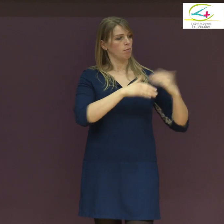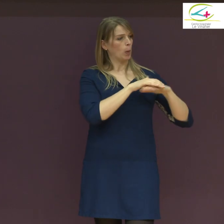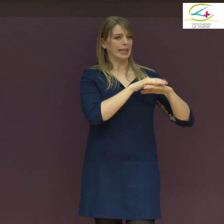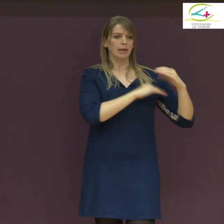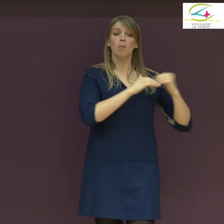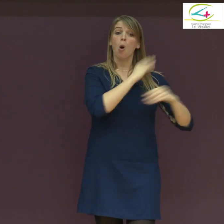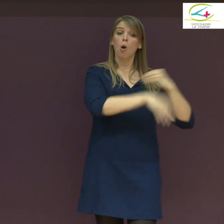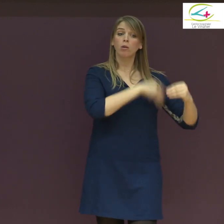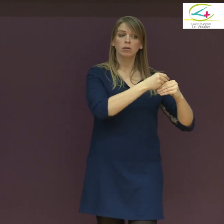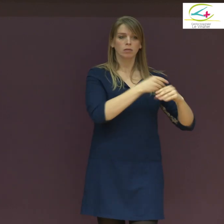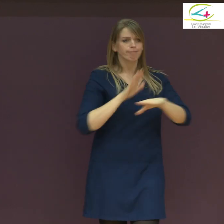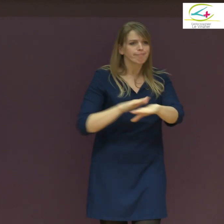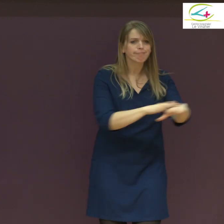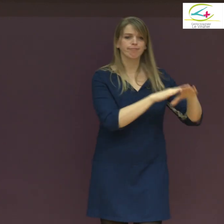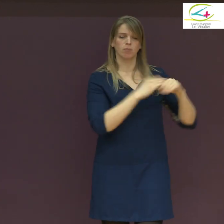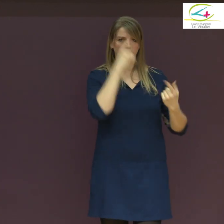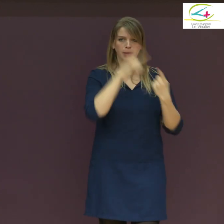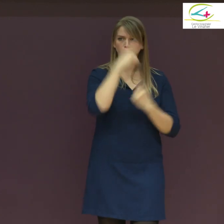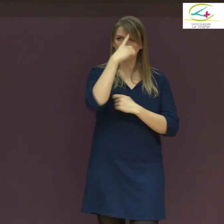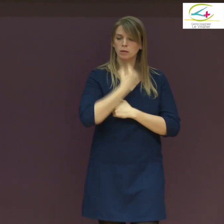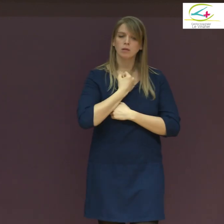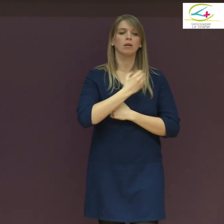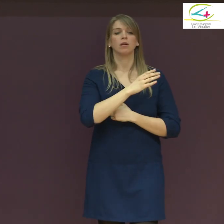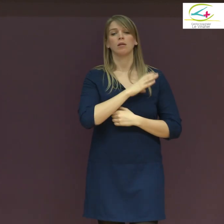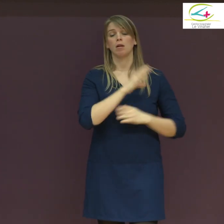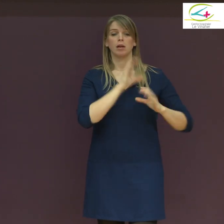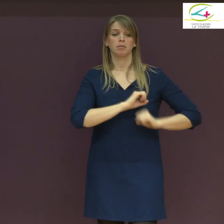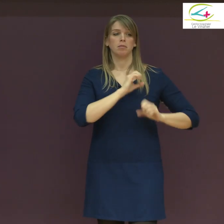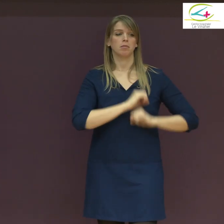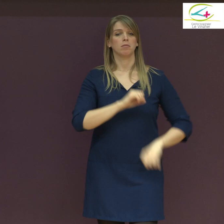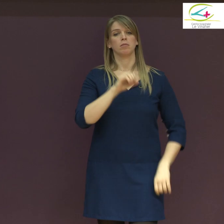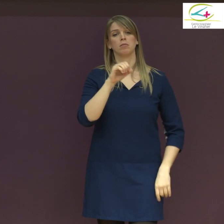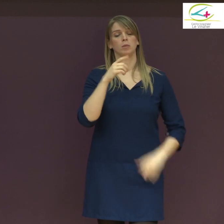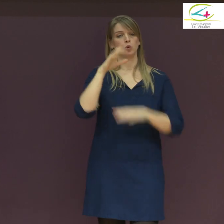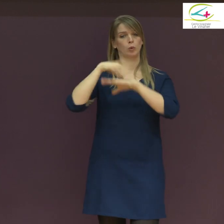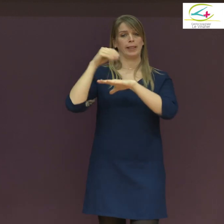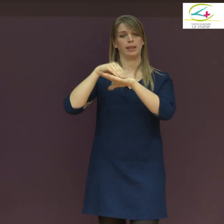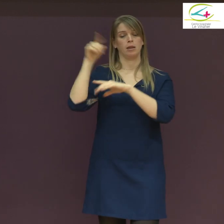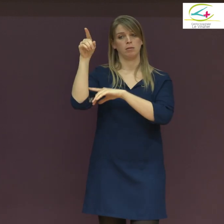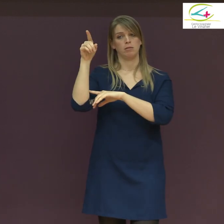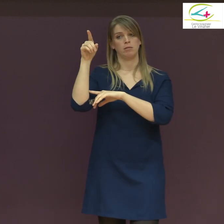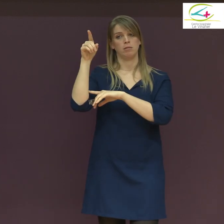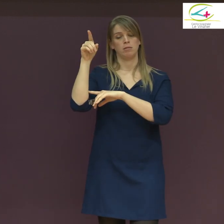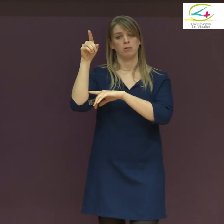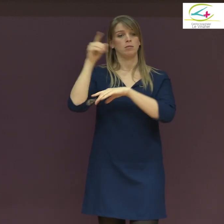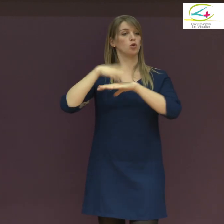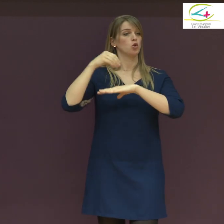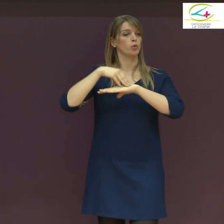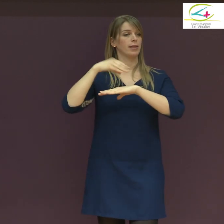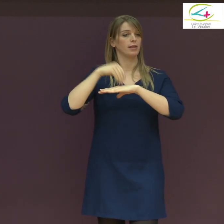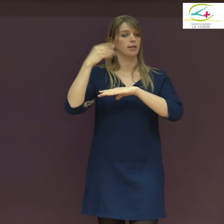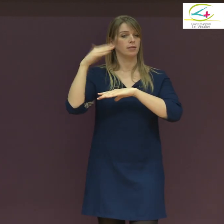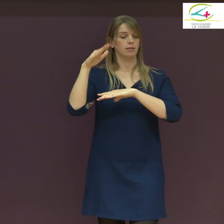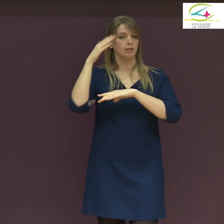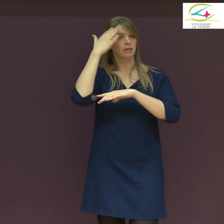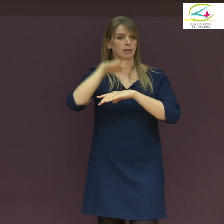dans le monde, qui est une expérience qu'on appelle l'expérience de Gotland, vous savez, c'est en Suède, le pays des boulettes qu'il y